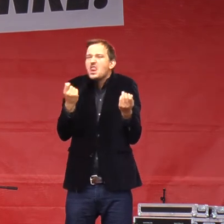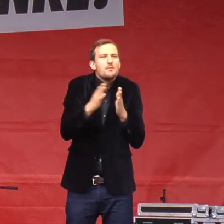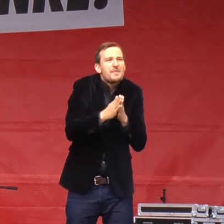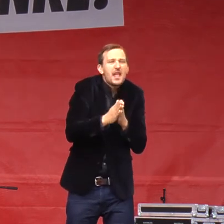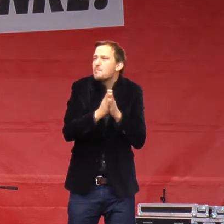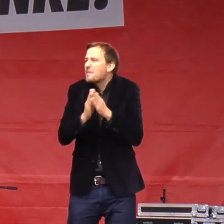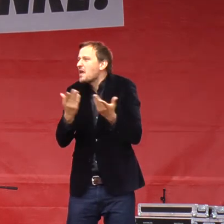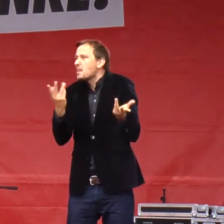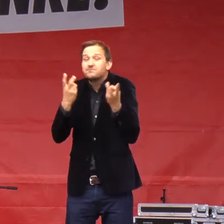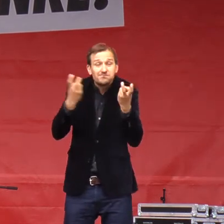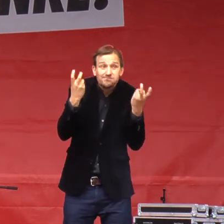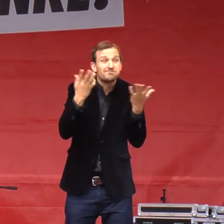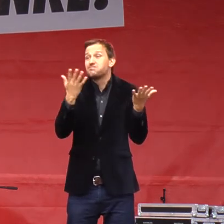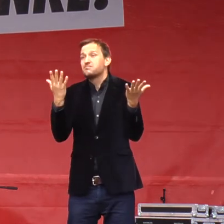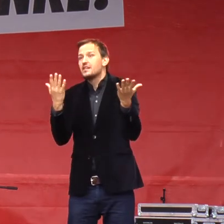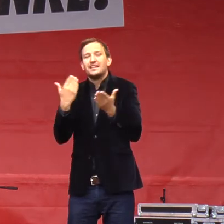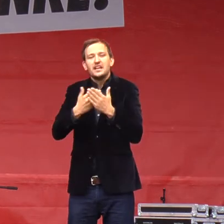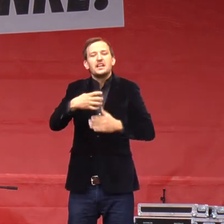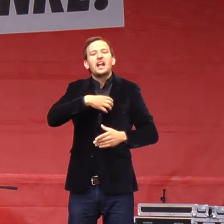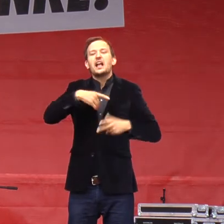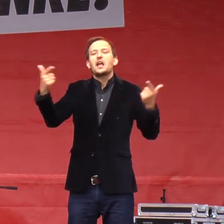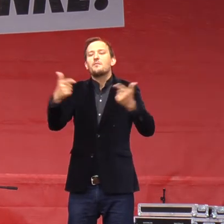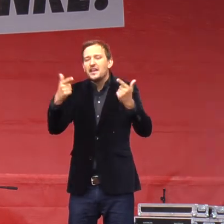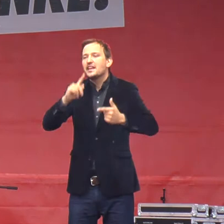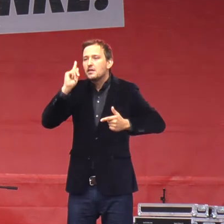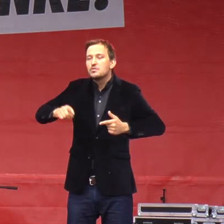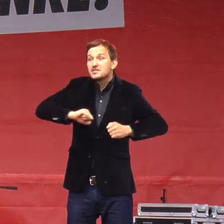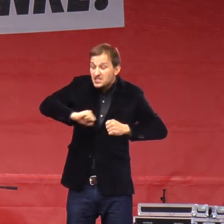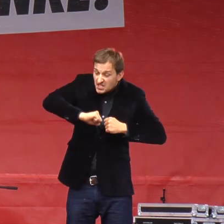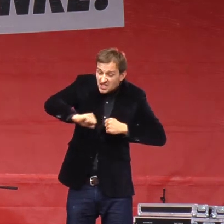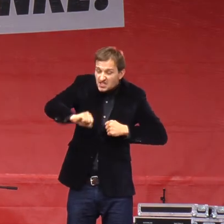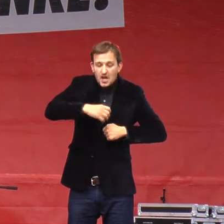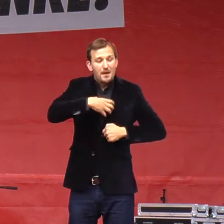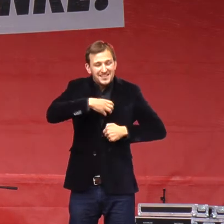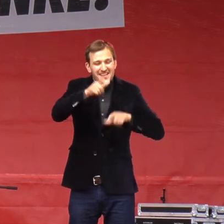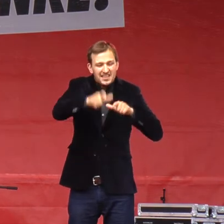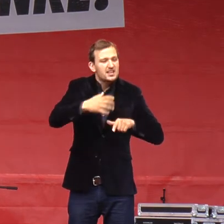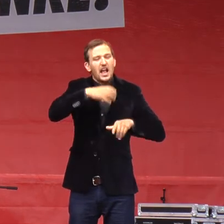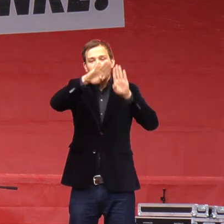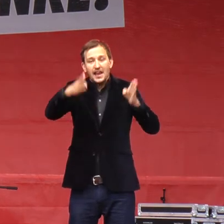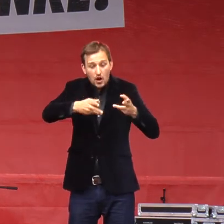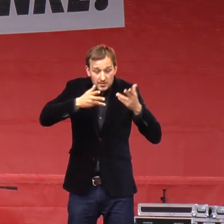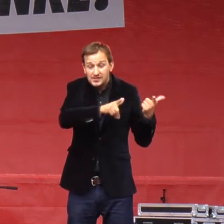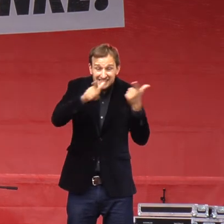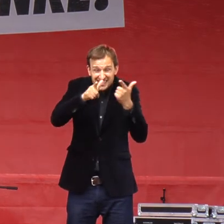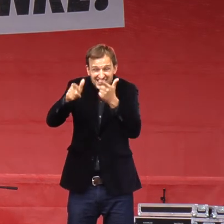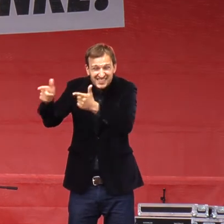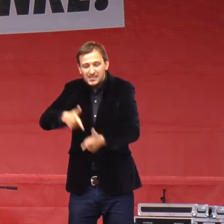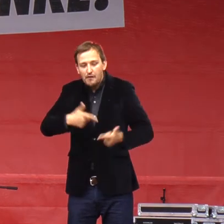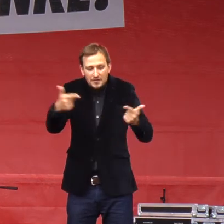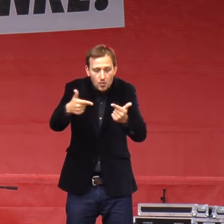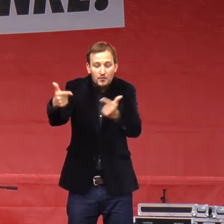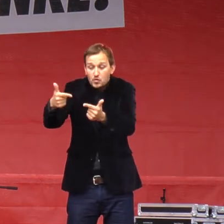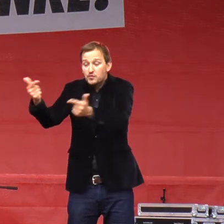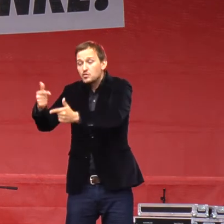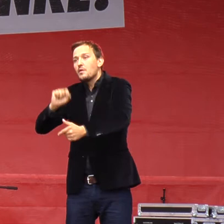die Krankenpflegerin Rollschuhe anschnallen muss, damit sie von Patient zu Patient kommt, wegen dem nicht mehr zu